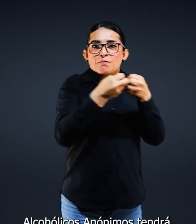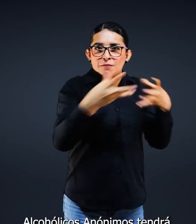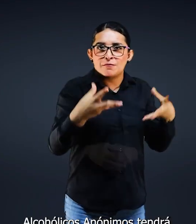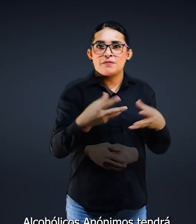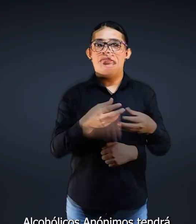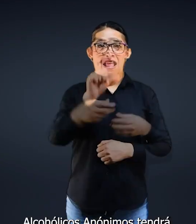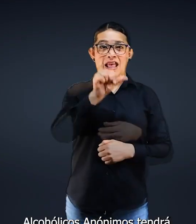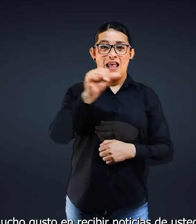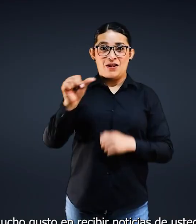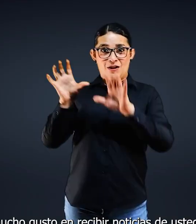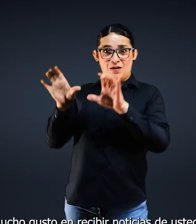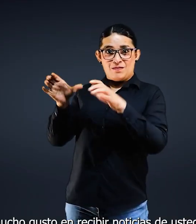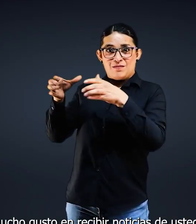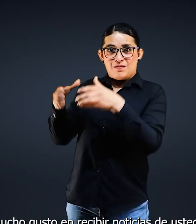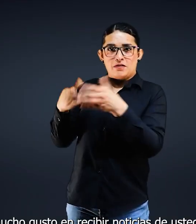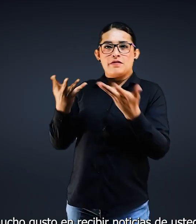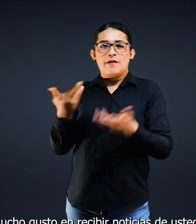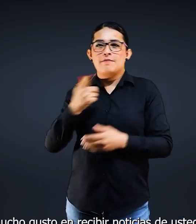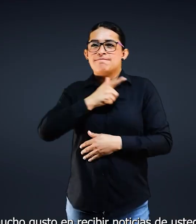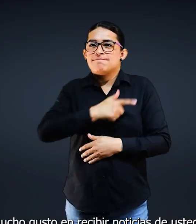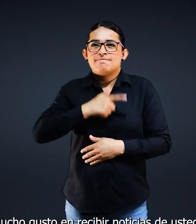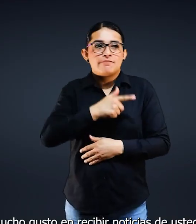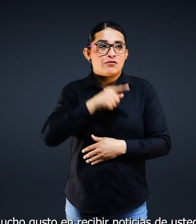Alcohólicos Anónimos tendrá mucho gusto en recibir noticias de usted.